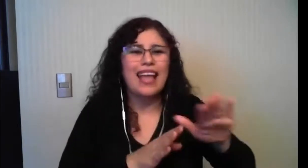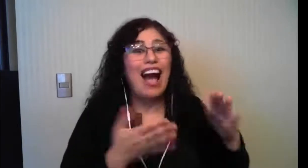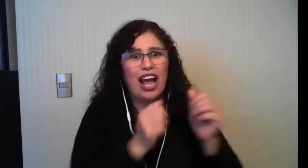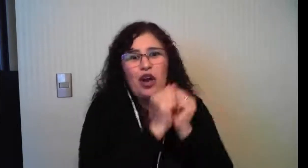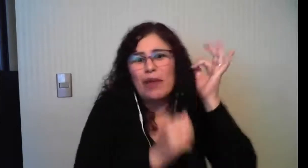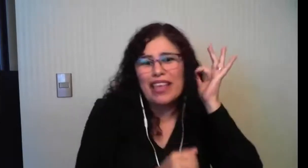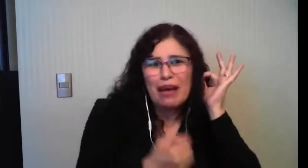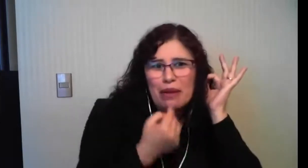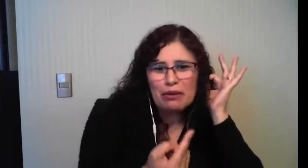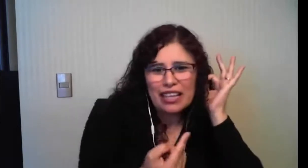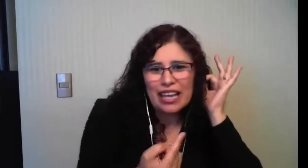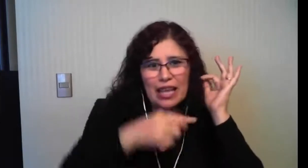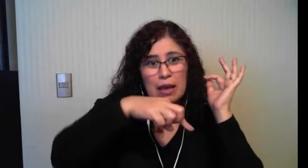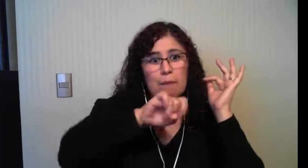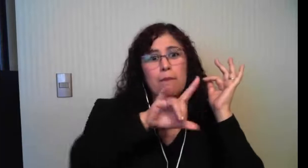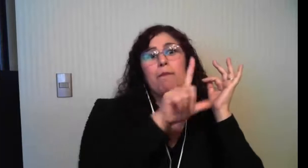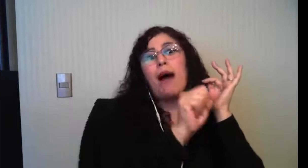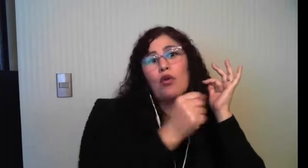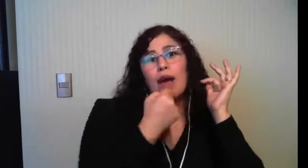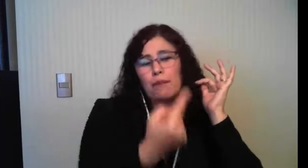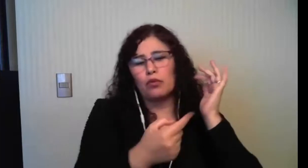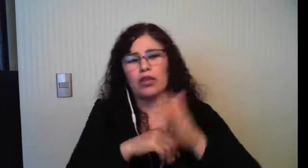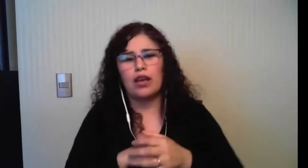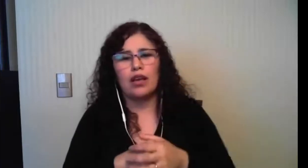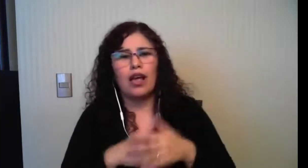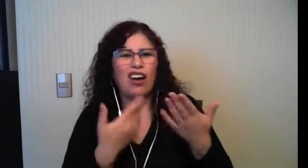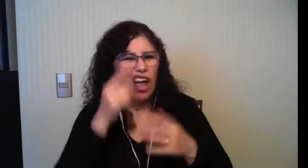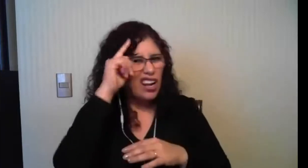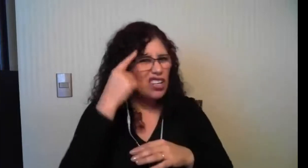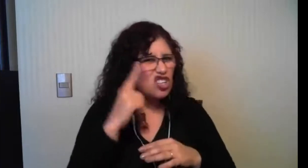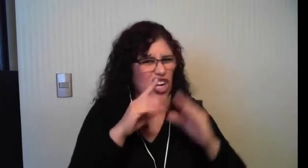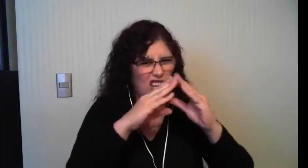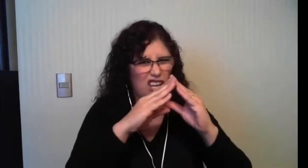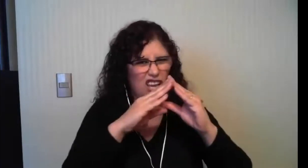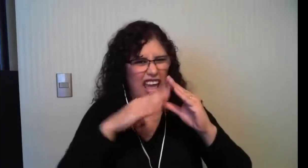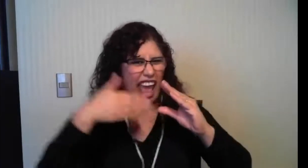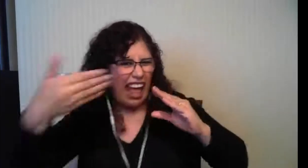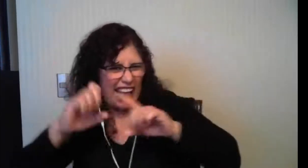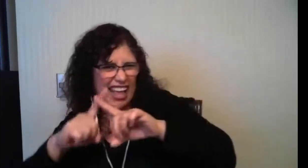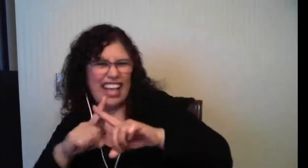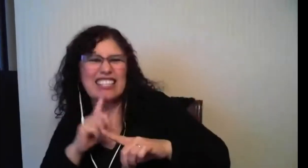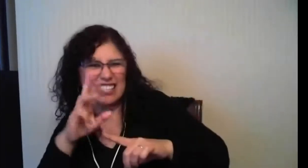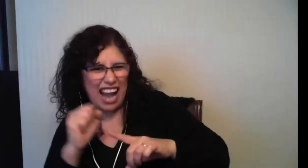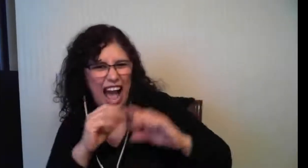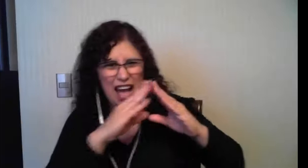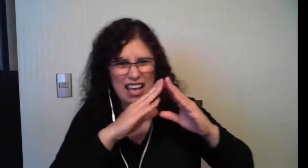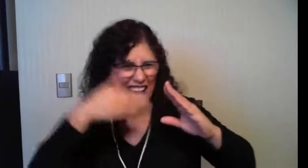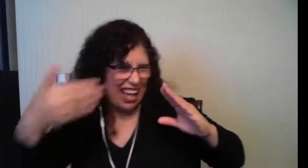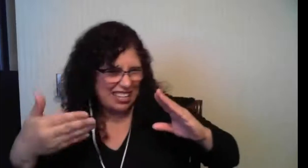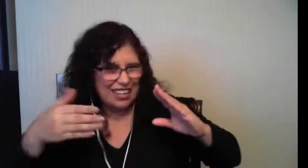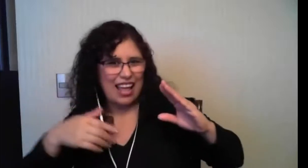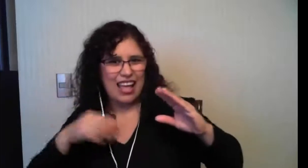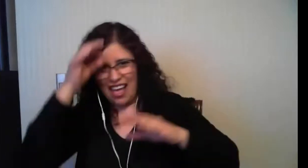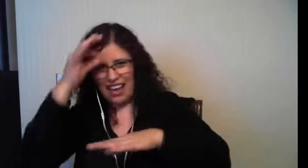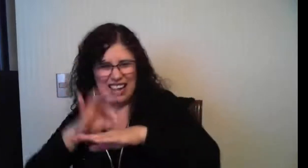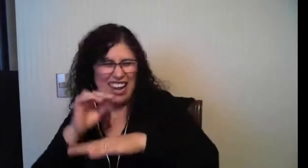sí, sí, Paula, toda la razón. Si le hablo hoy día de lesiones extrapiramidales, que a la embarrada. Ay, ya, Entonces,